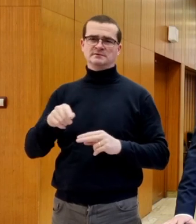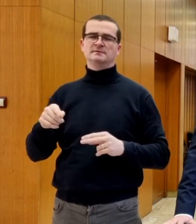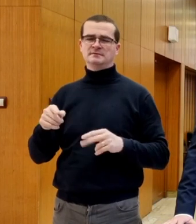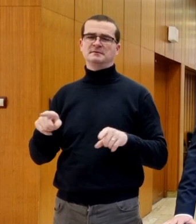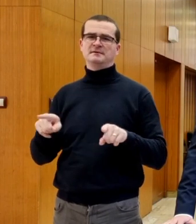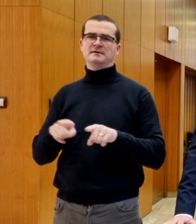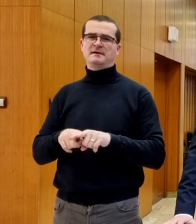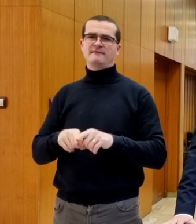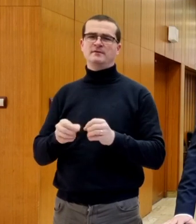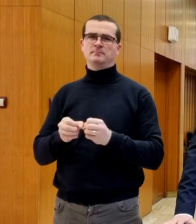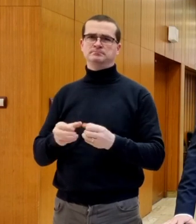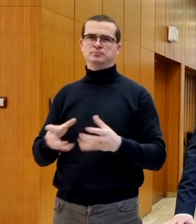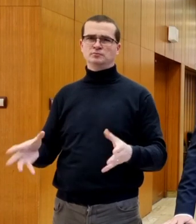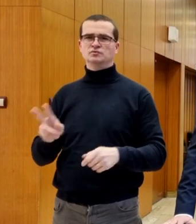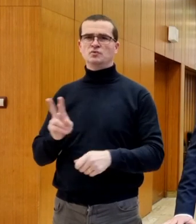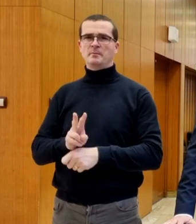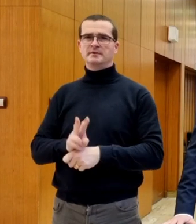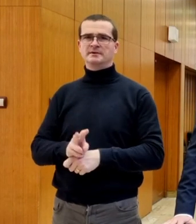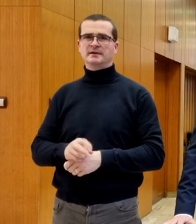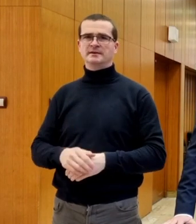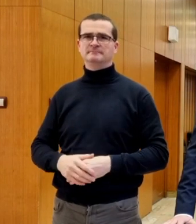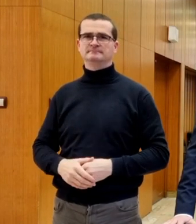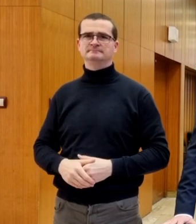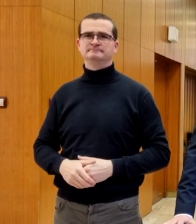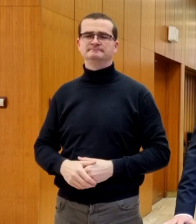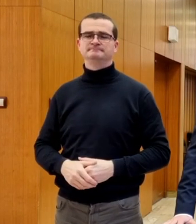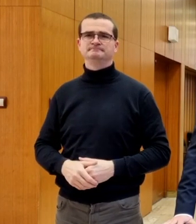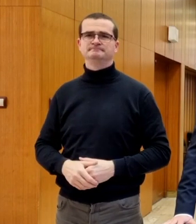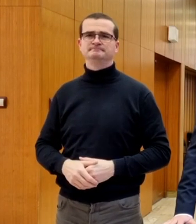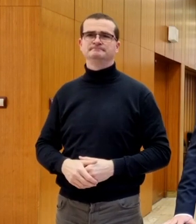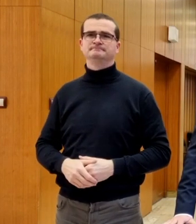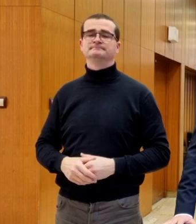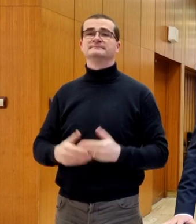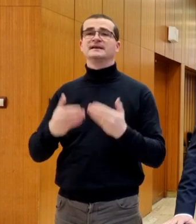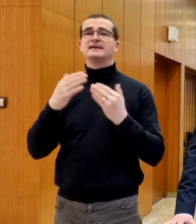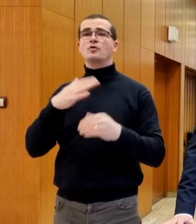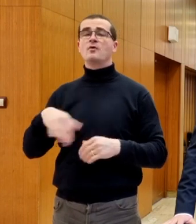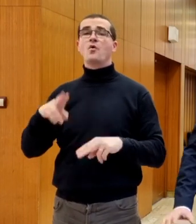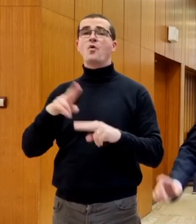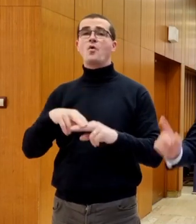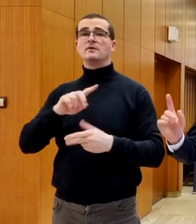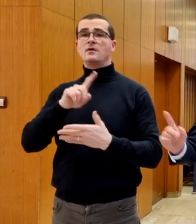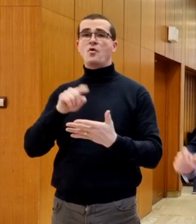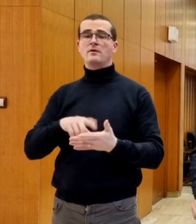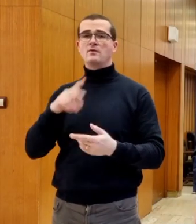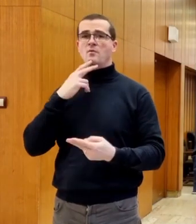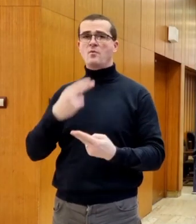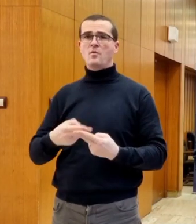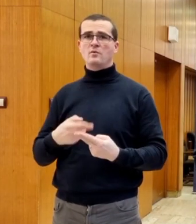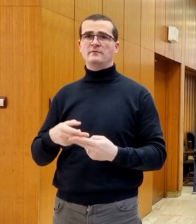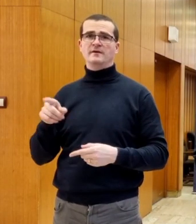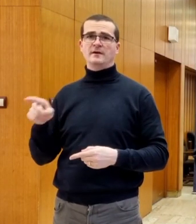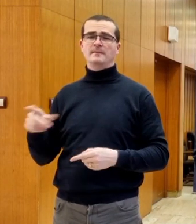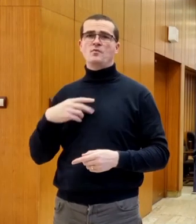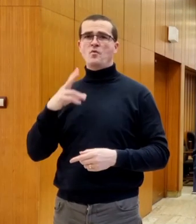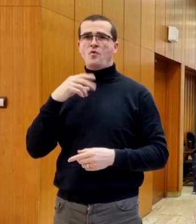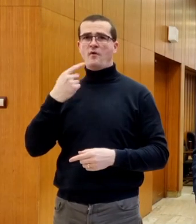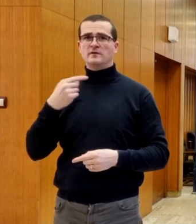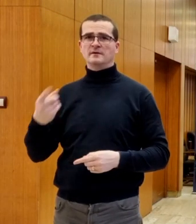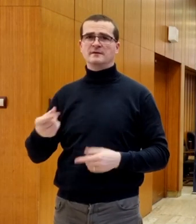smerovať teda k uvoľneniu opatrení. Ďakujem veľmi pekne. Všetky ostatné otázky vám zodpovie moja